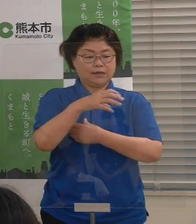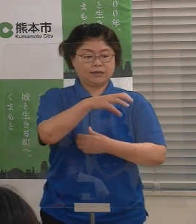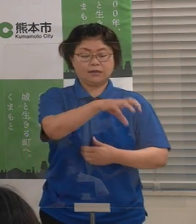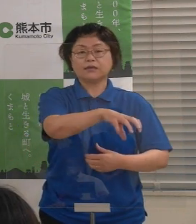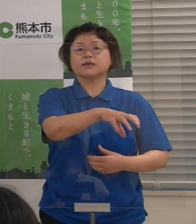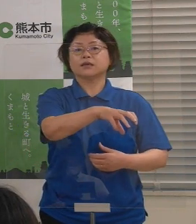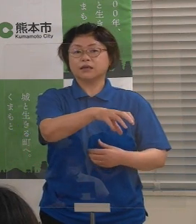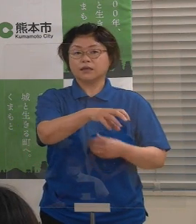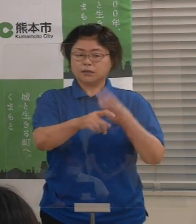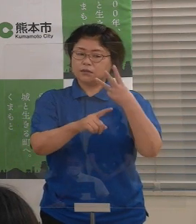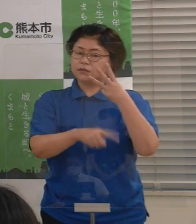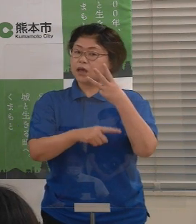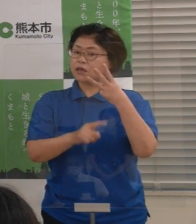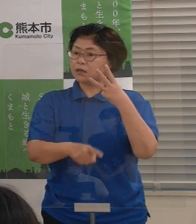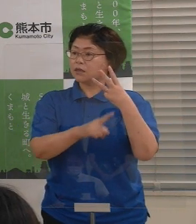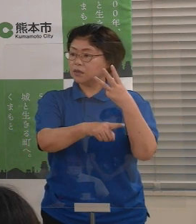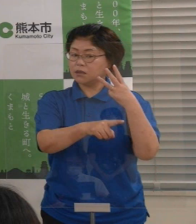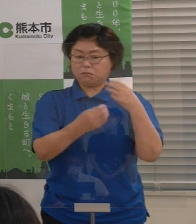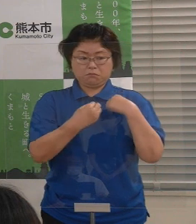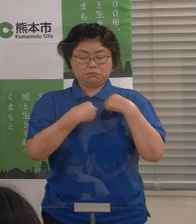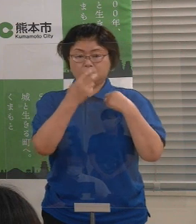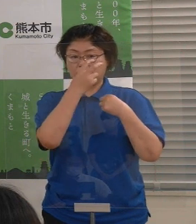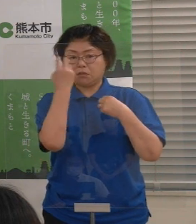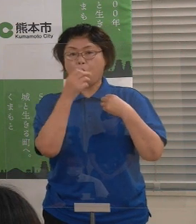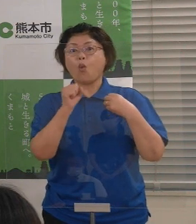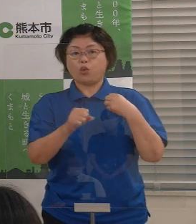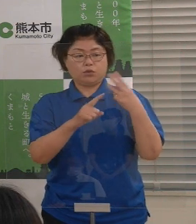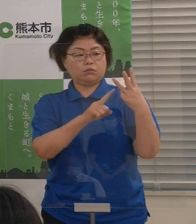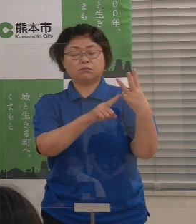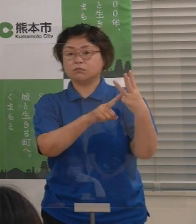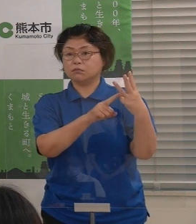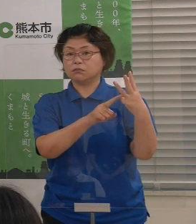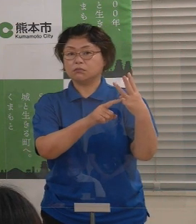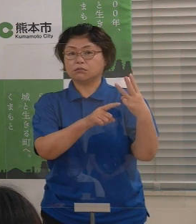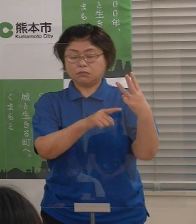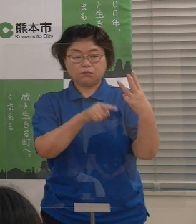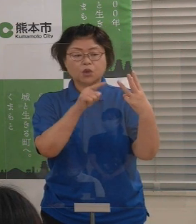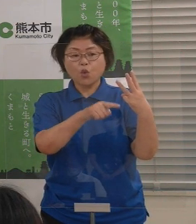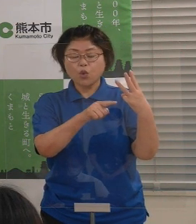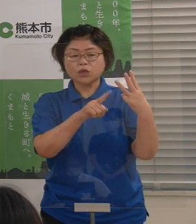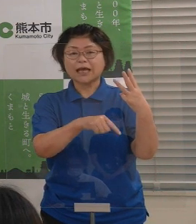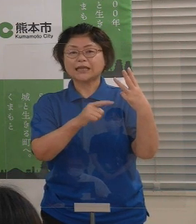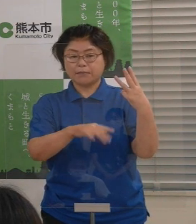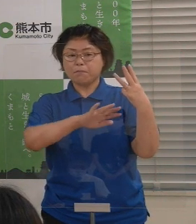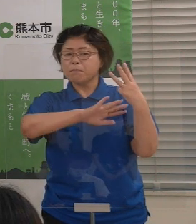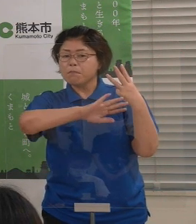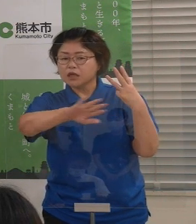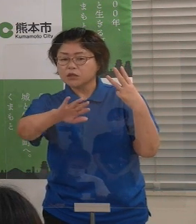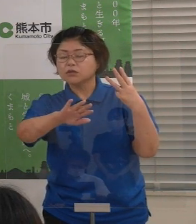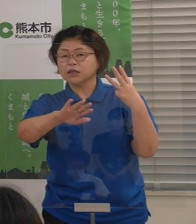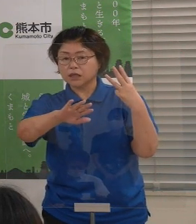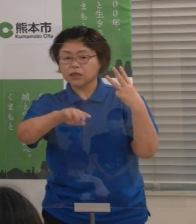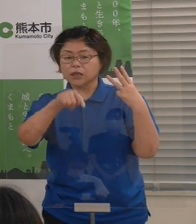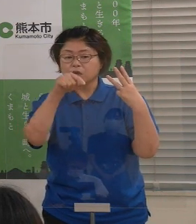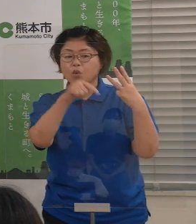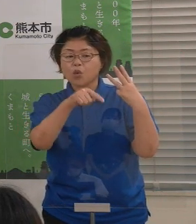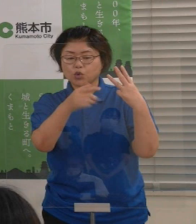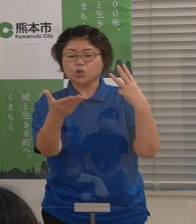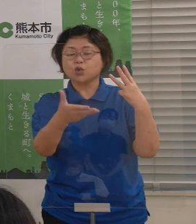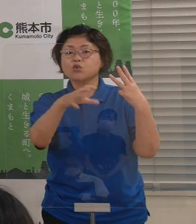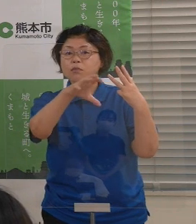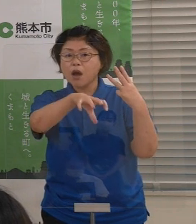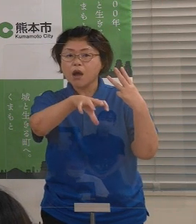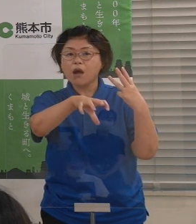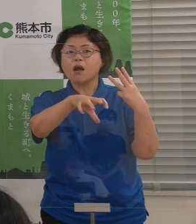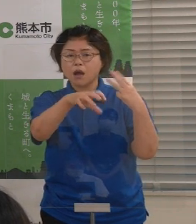の3名の方なんですけど、 はい、 どれぐらいの数を自衛隊員の方、北熊本駐屯地の方